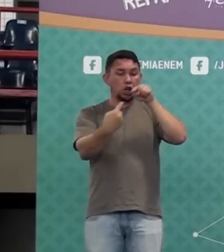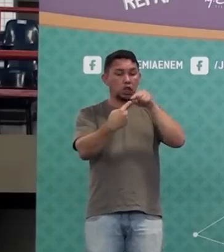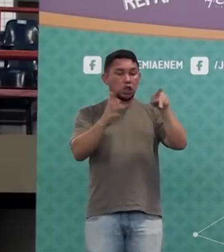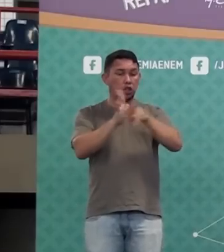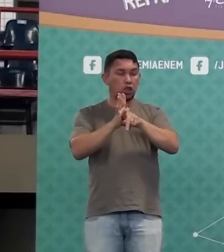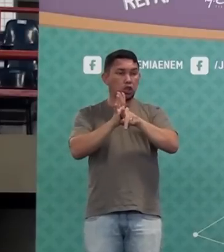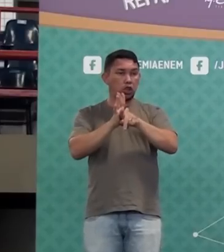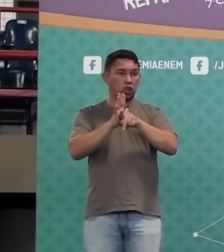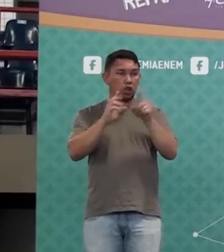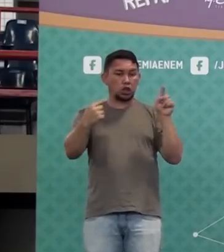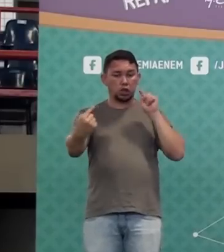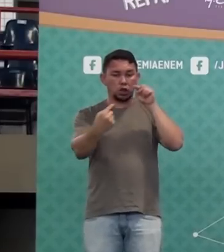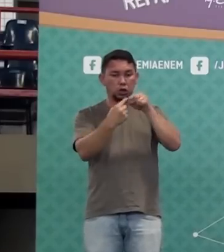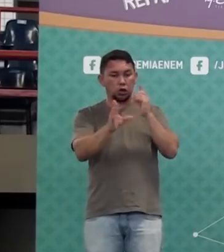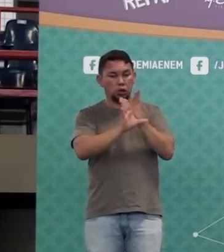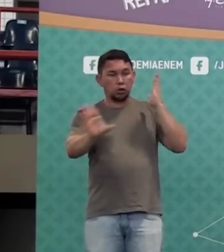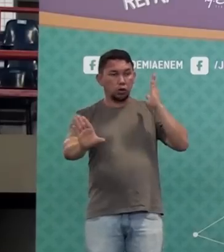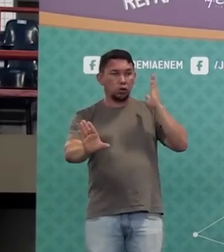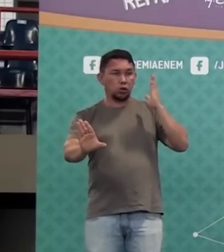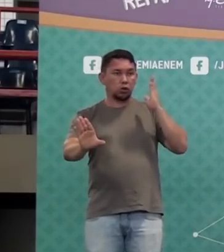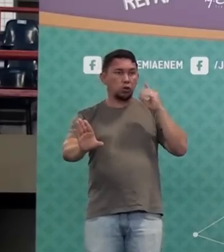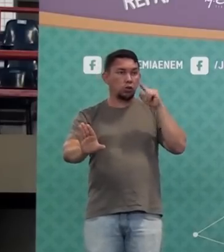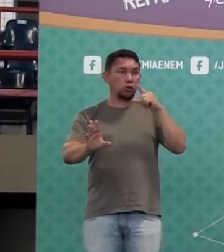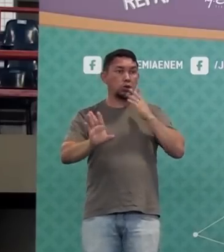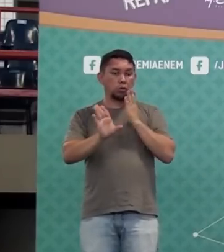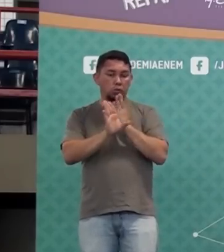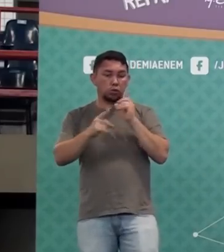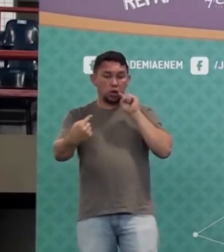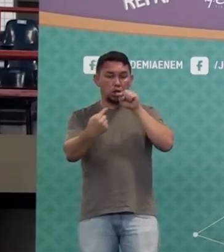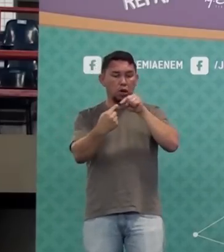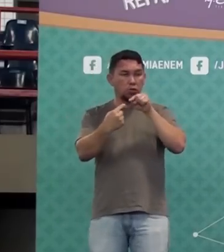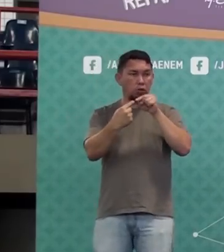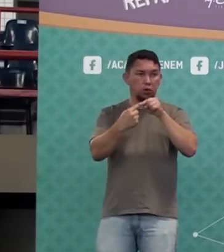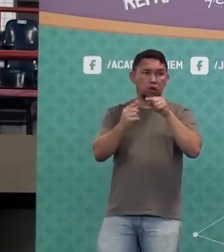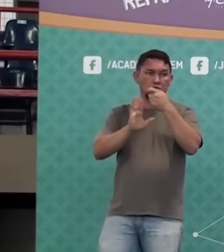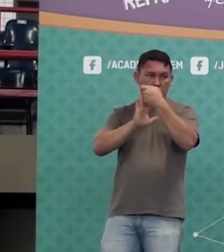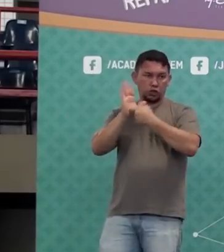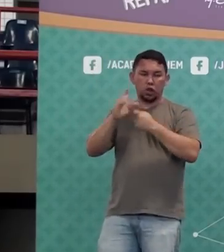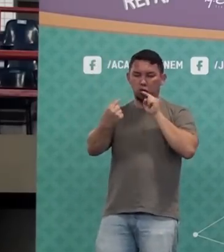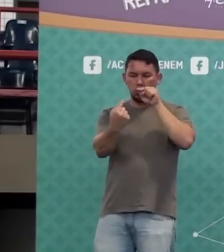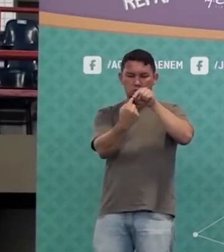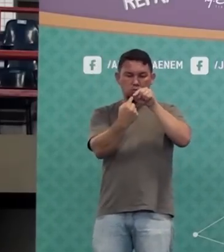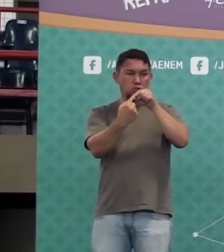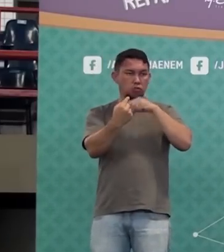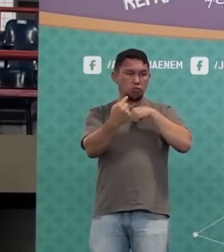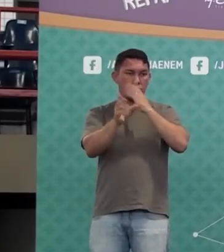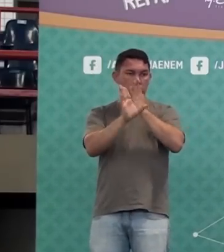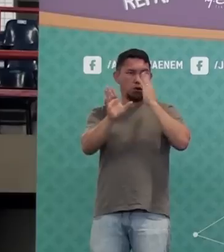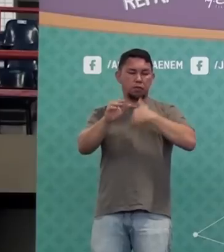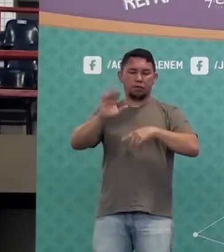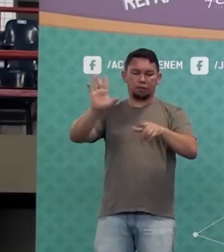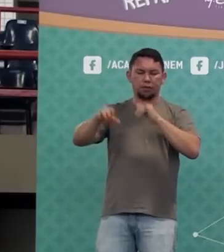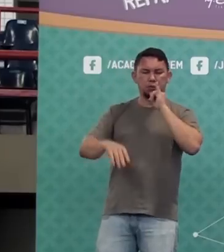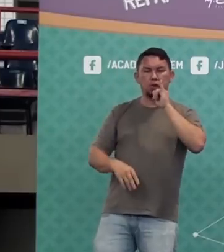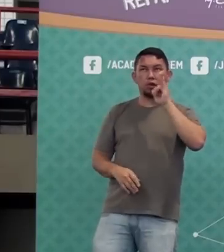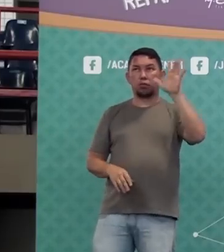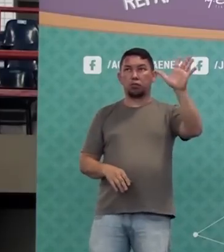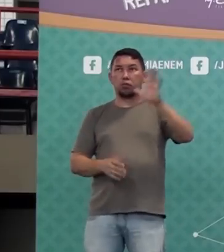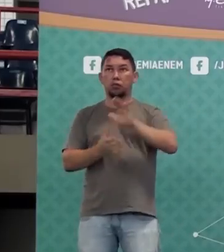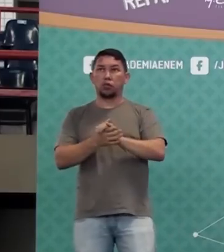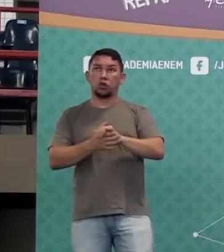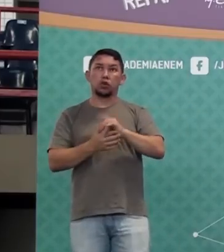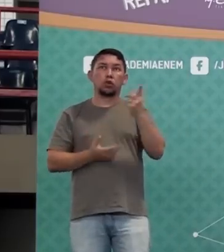que é importante que você saiba, todo o texto é uma intenção. Por exemplo, vamos pegar carona nesse tema aqui,